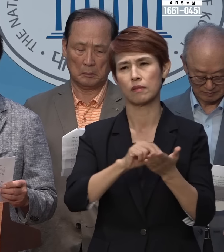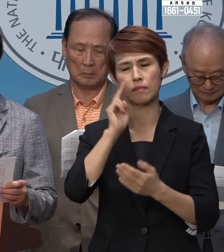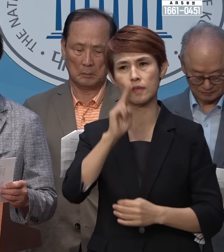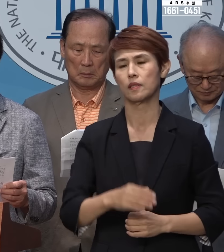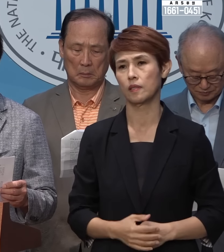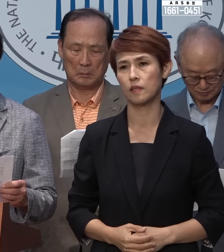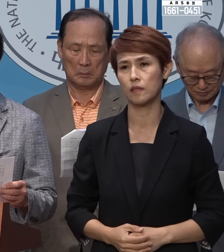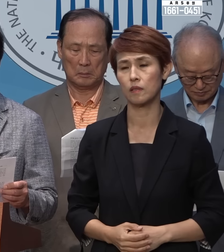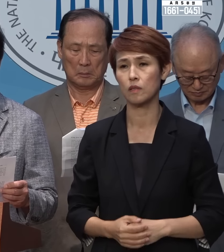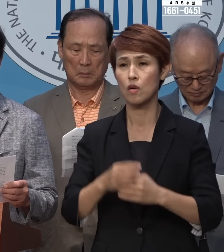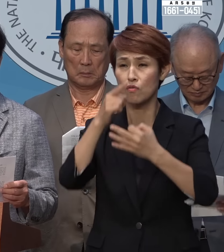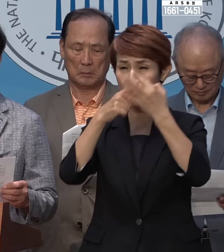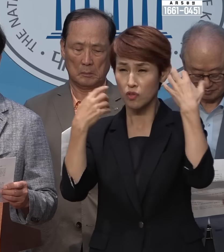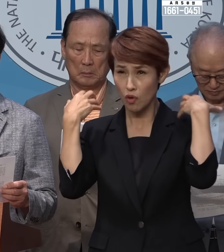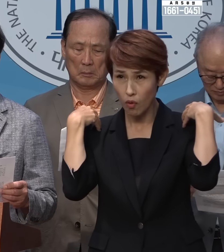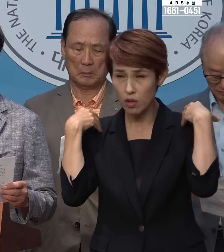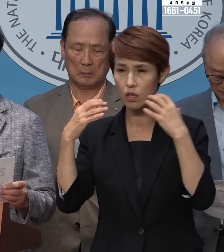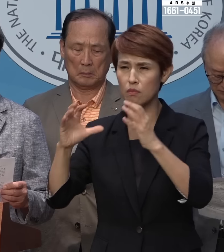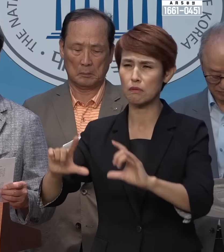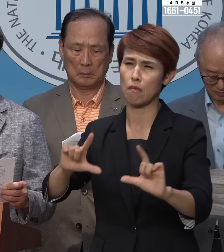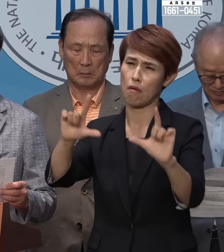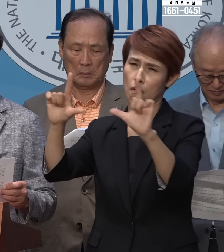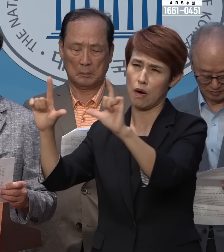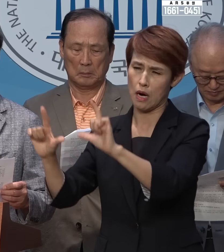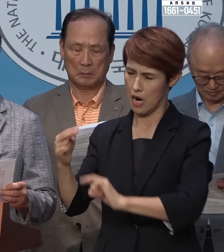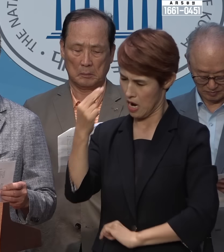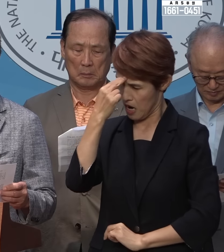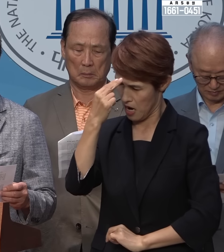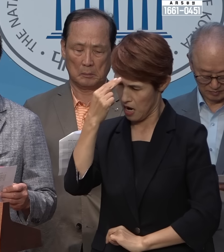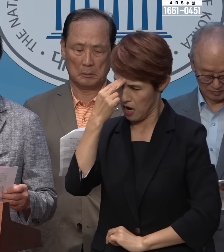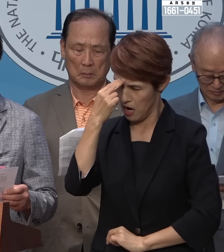윤석열 정권은 민생을 파탄으로 몰아가고 있습니다.